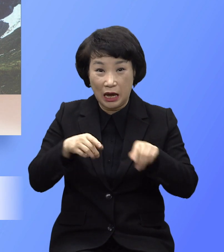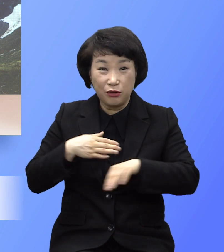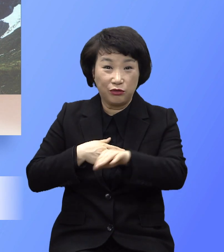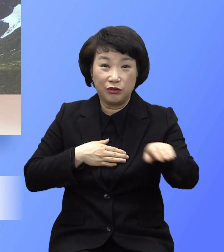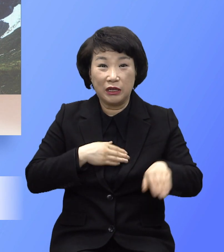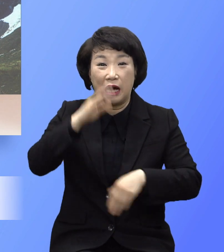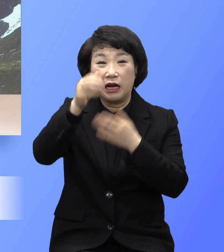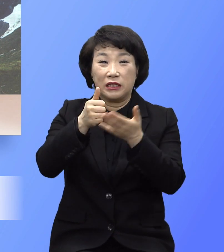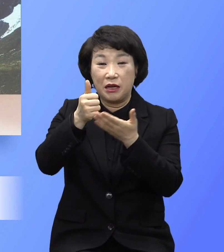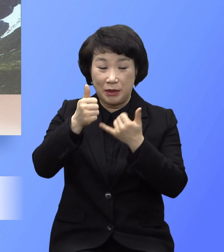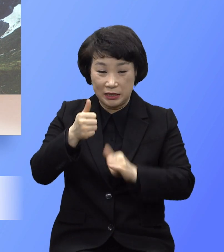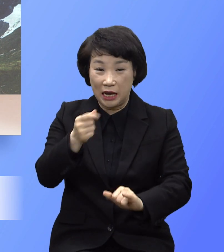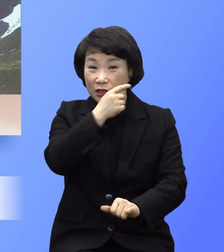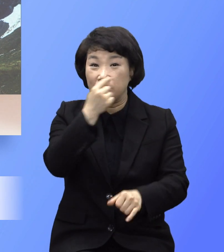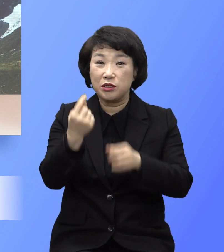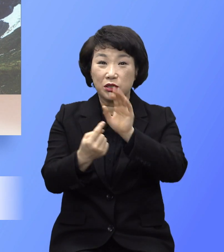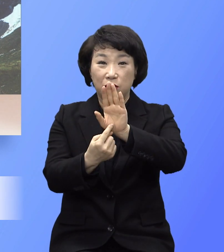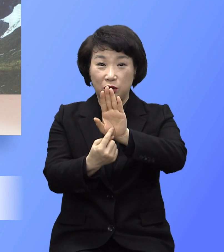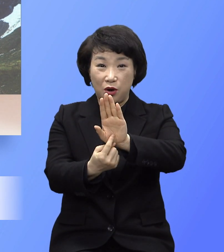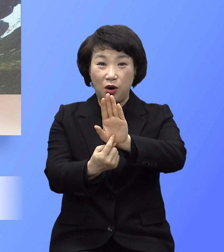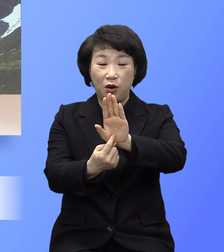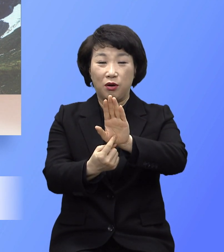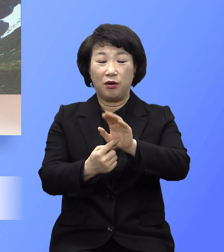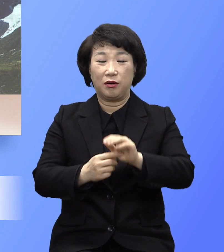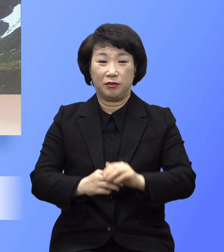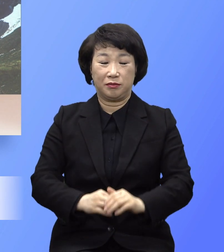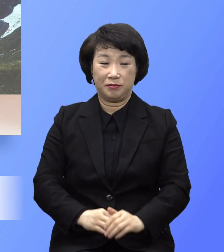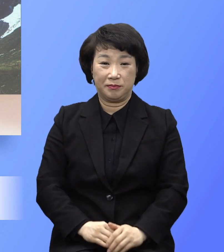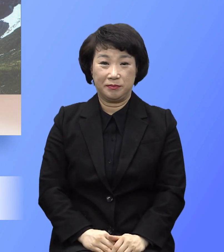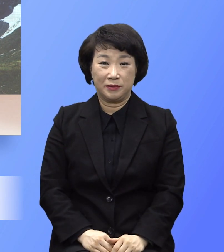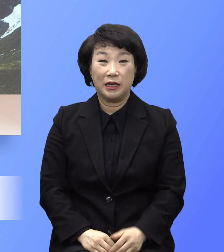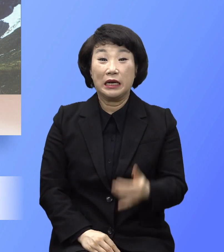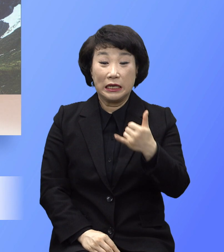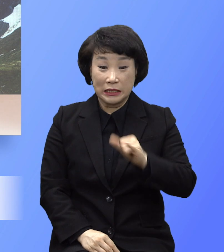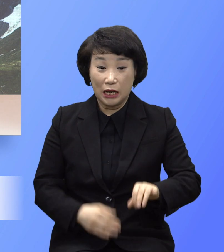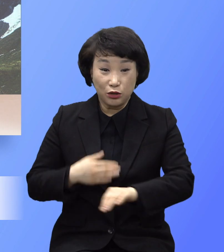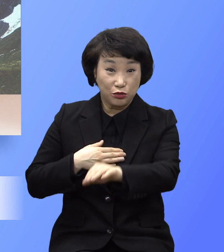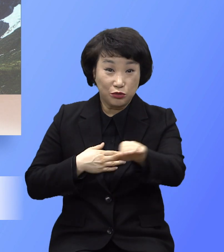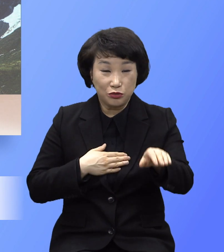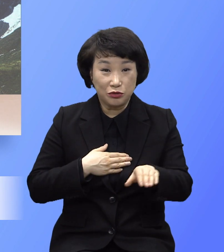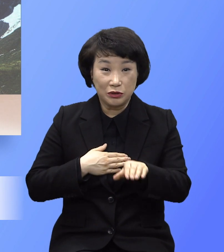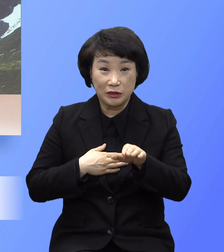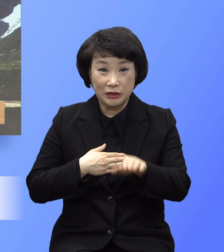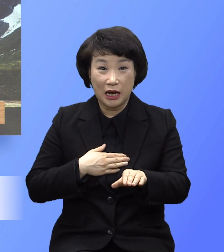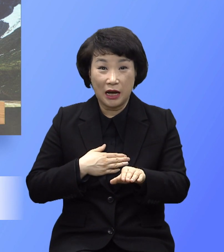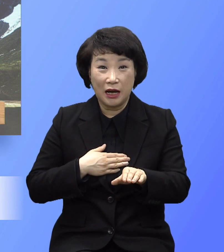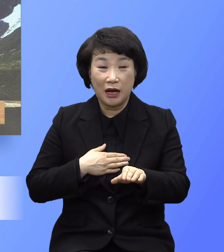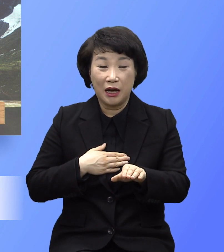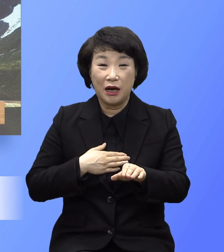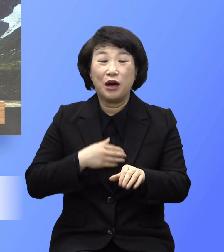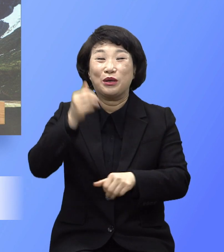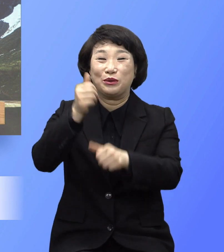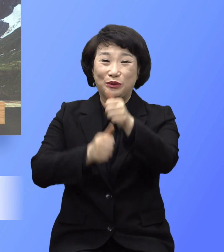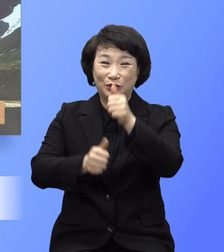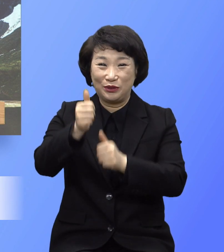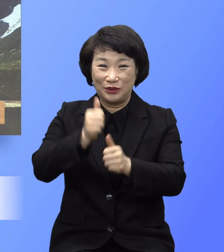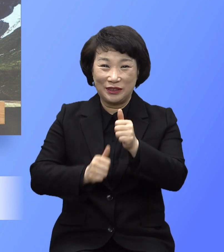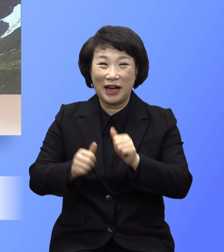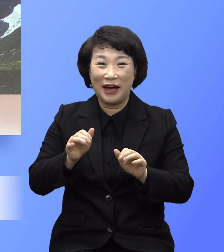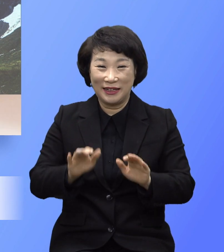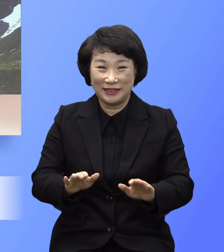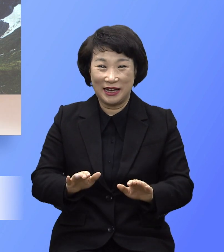더불어 우리가 하나님의 자녀인 것을 증거하시나니 무엇으로